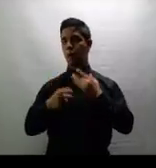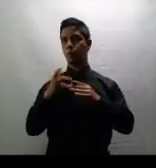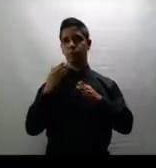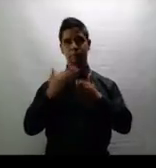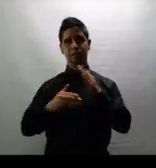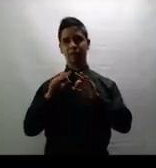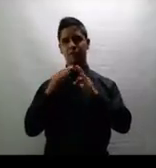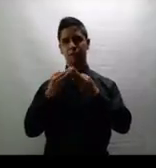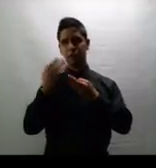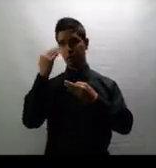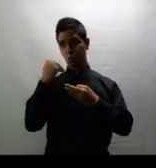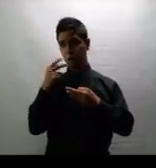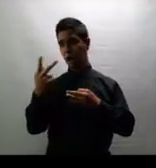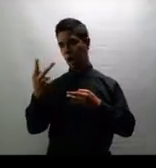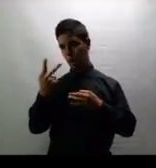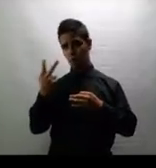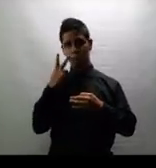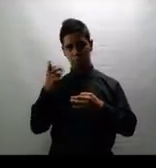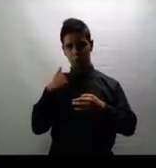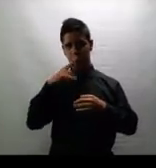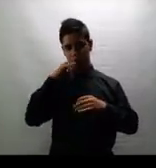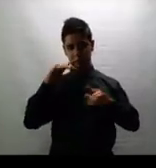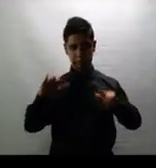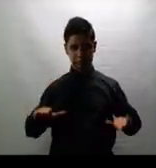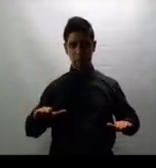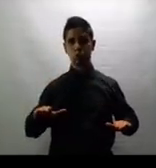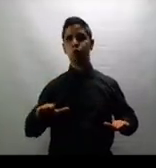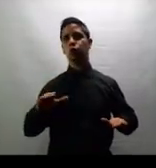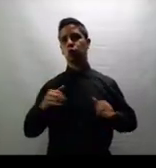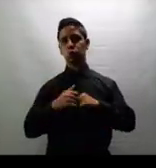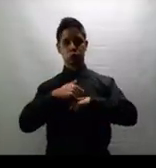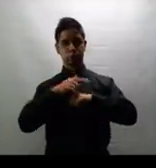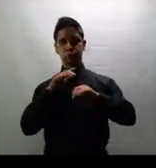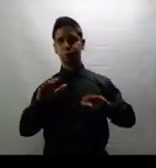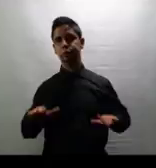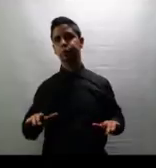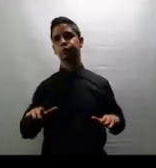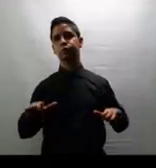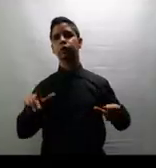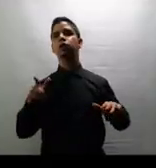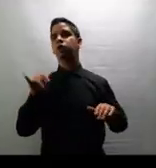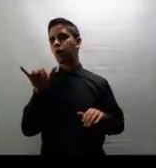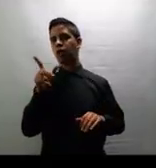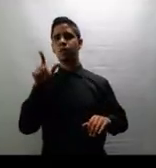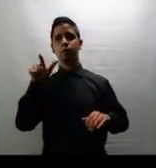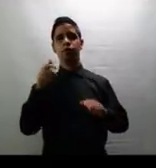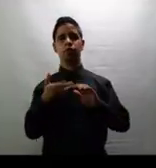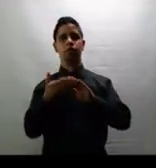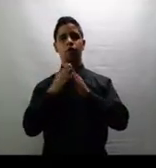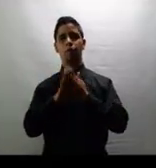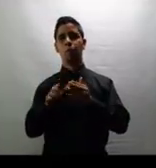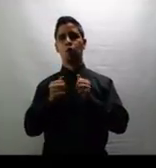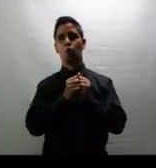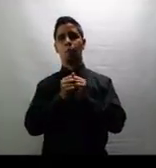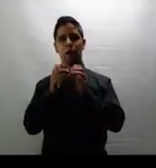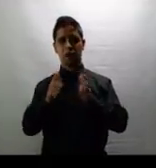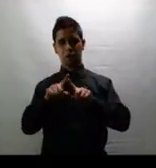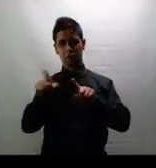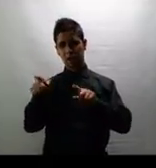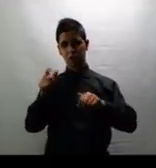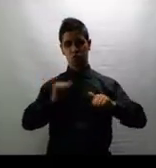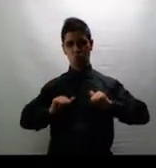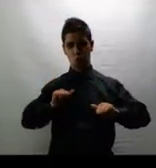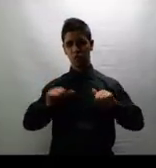familia porque él me vio bien pequeño y entonces después fuimos compañeros de escena pues en varias obras y